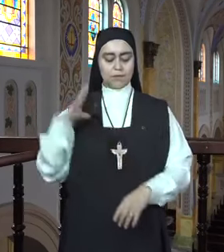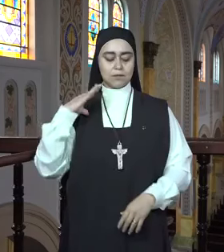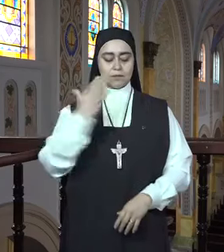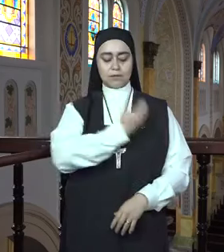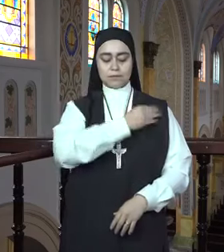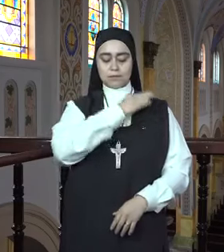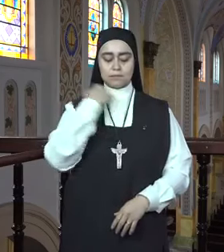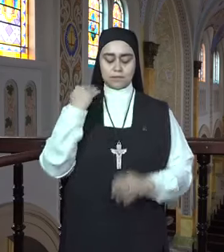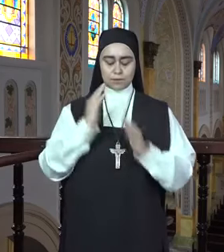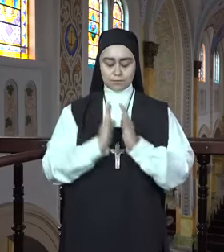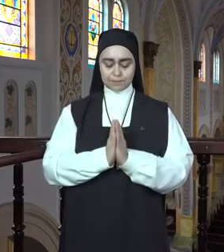nossa morte. Amém.